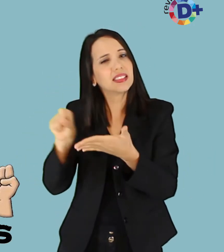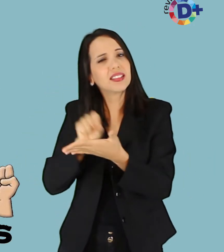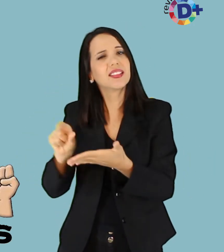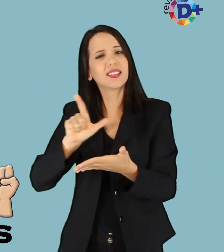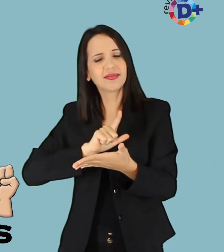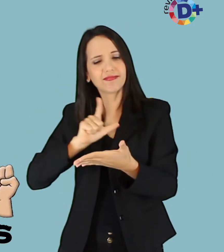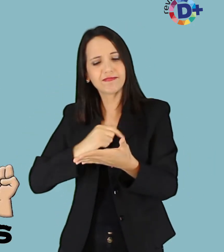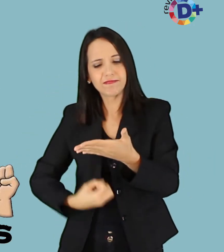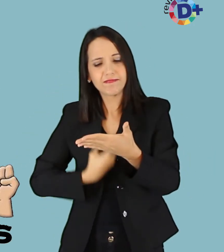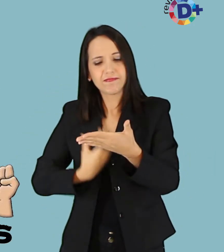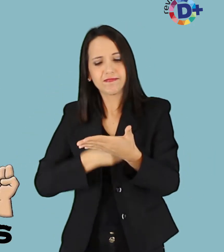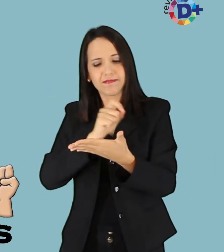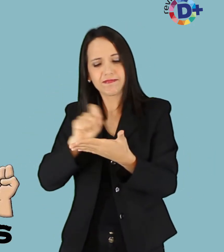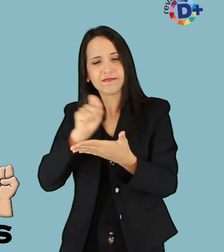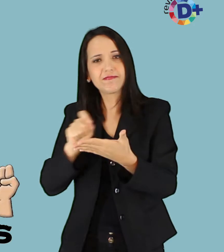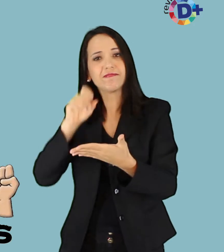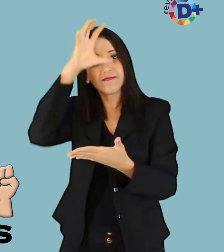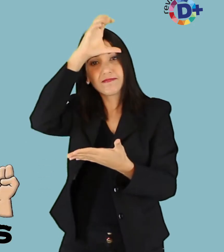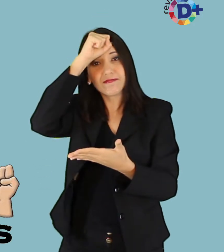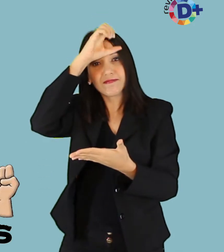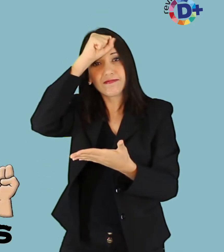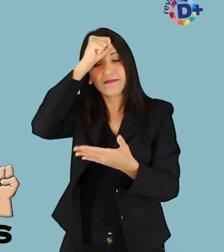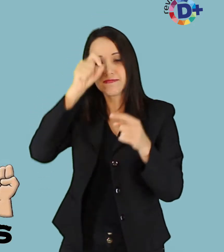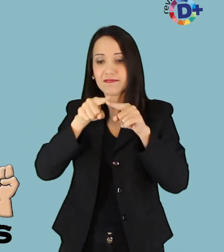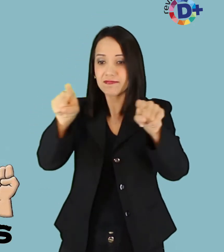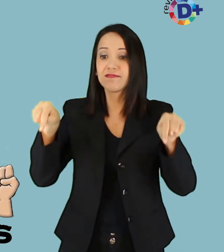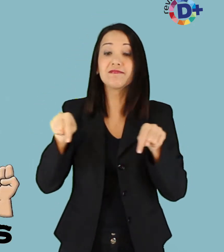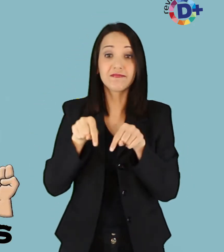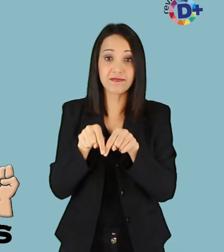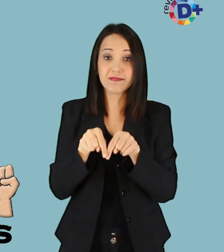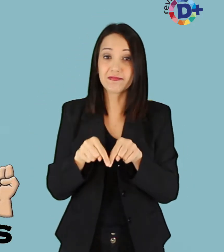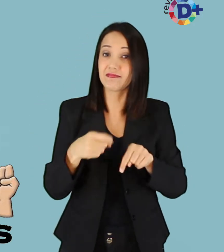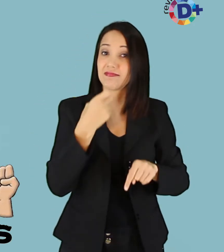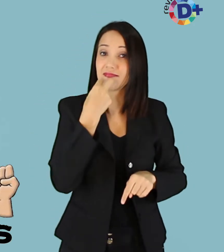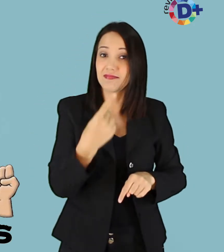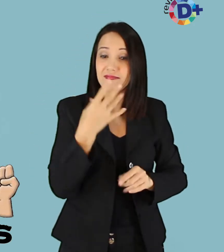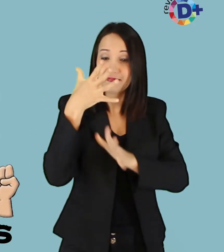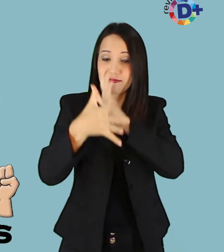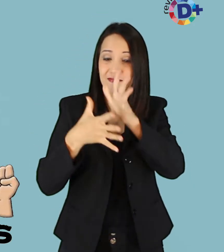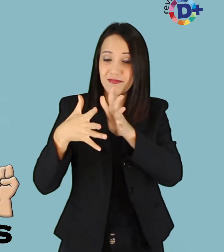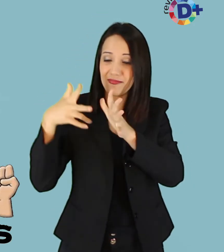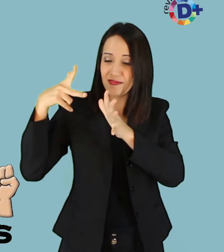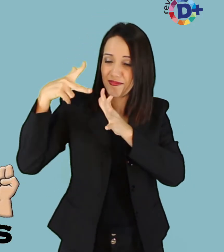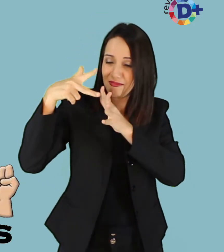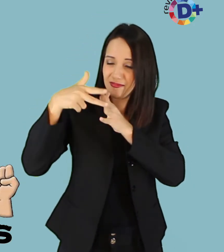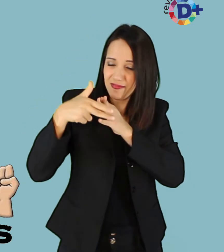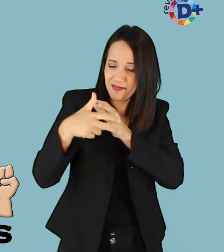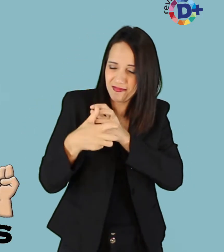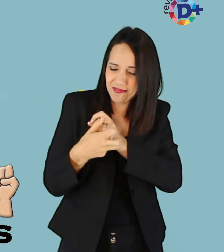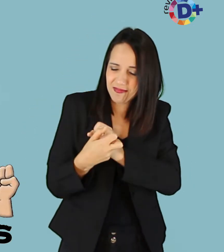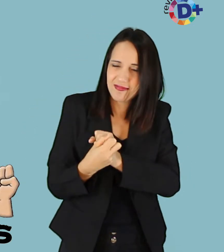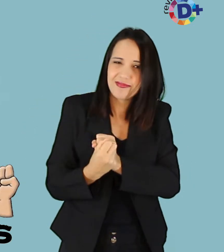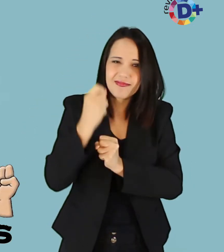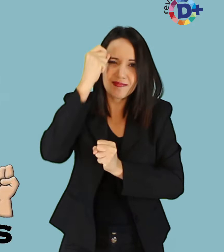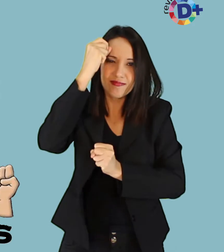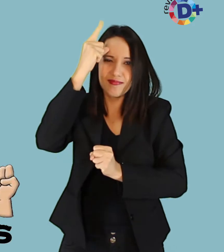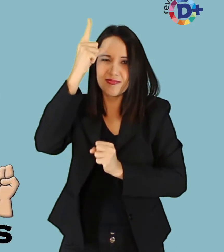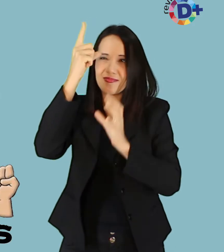que escrita tem produzido e aprendido a produzir em espaços onde sua língua é negada e sua